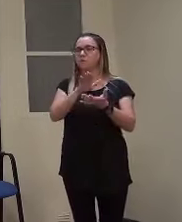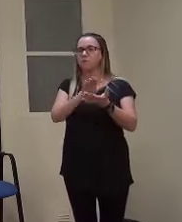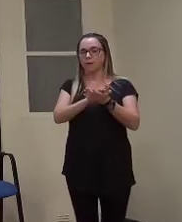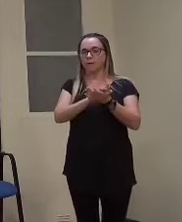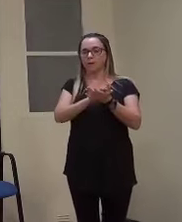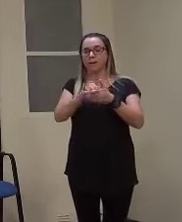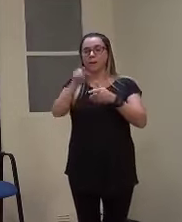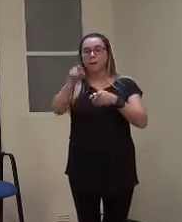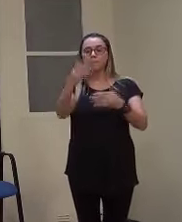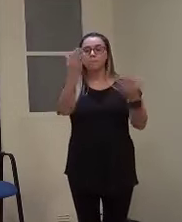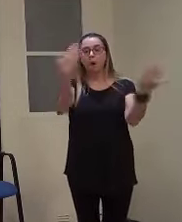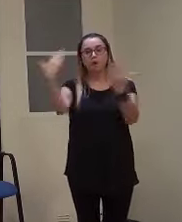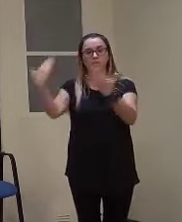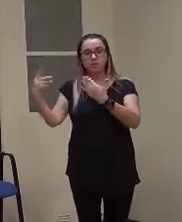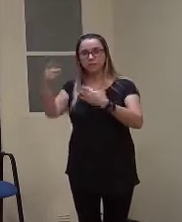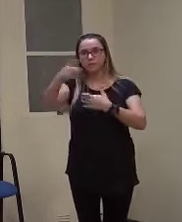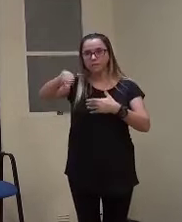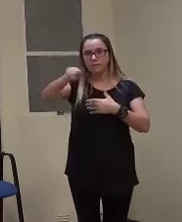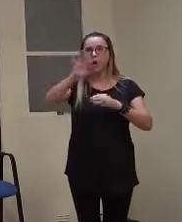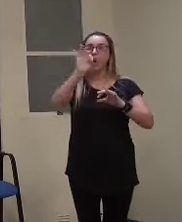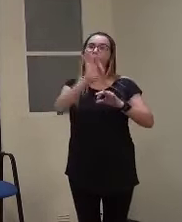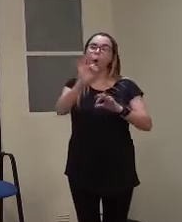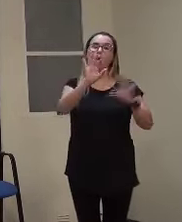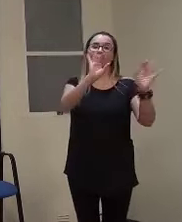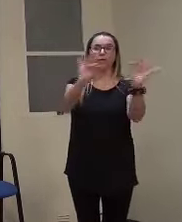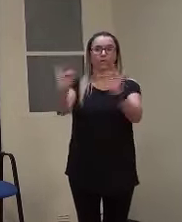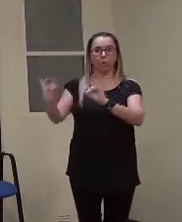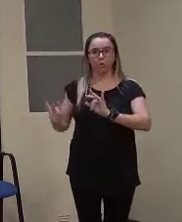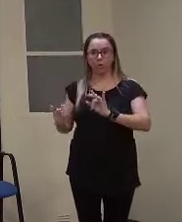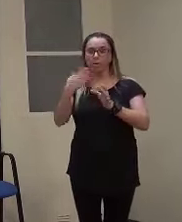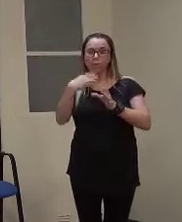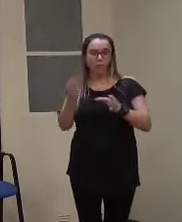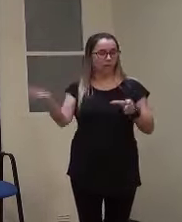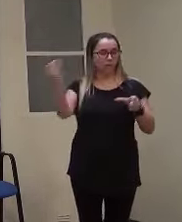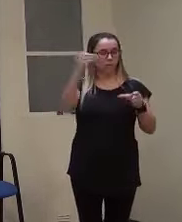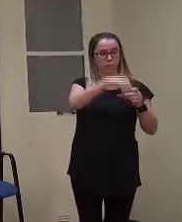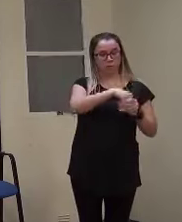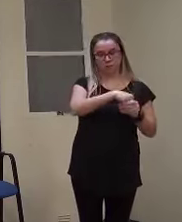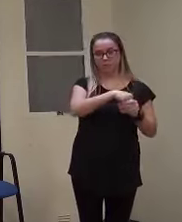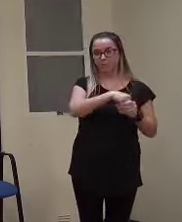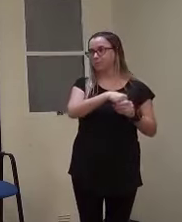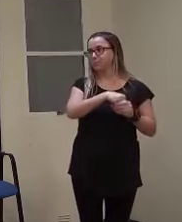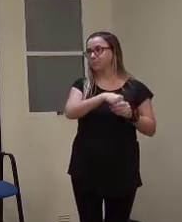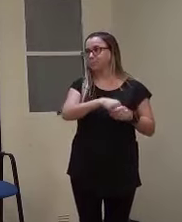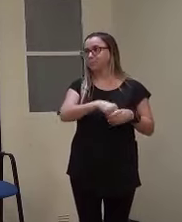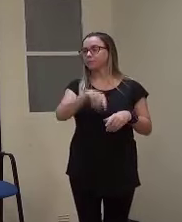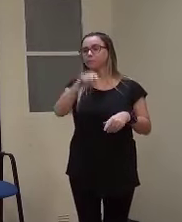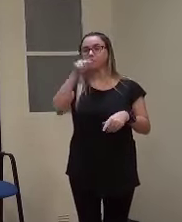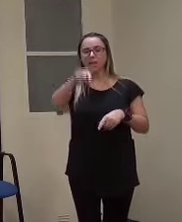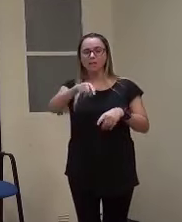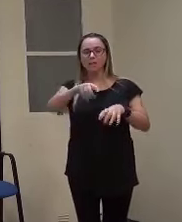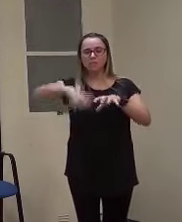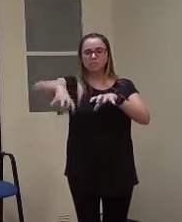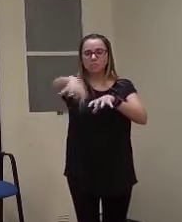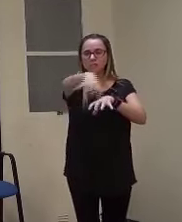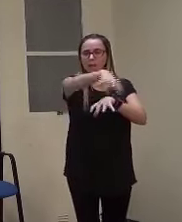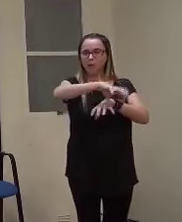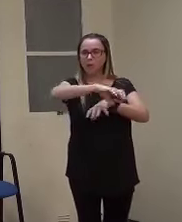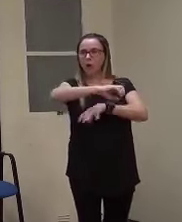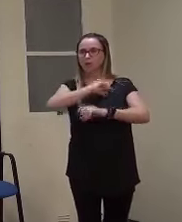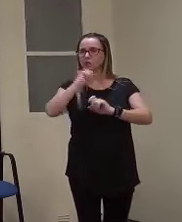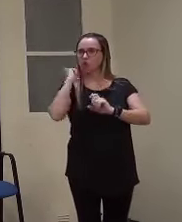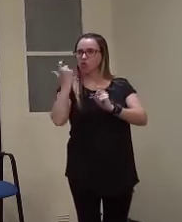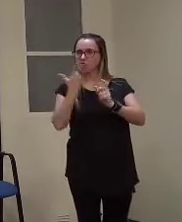posible las posibilidades y las dificultades para incluir a estos sectores que antes no